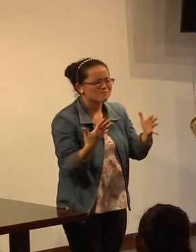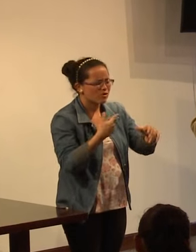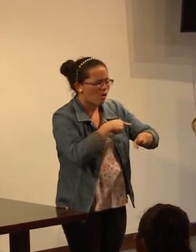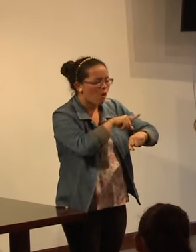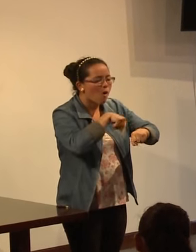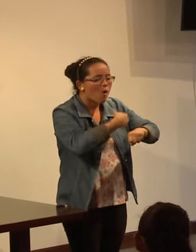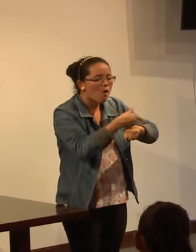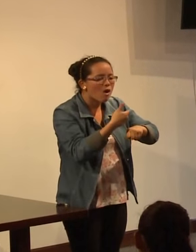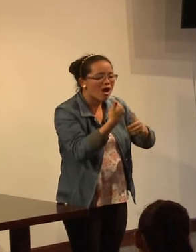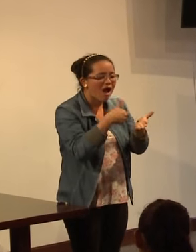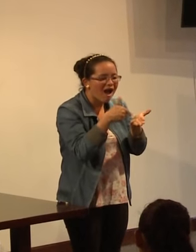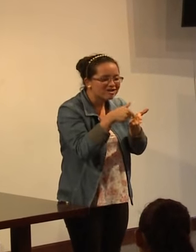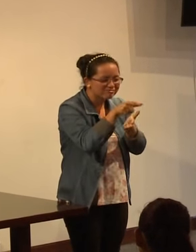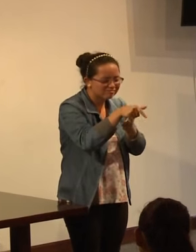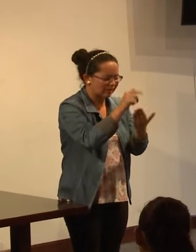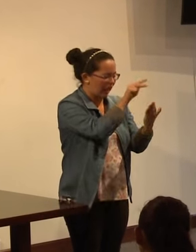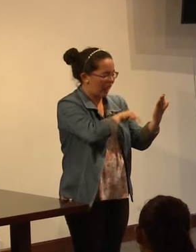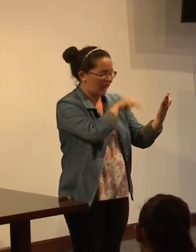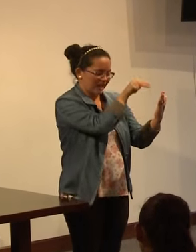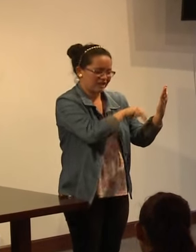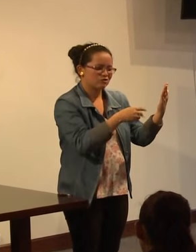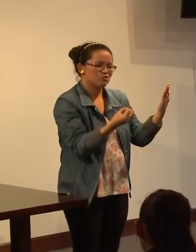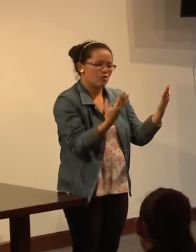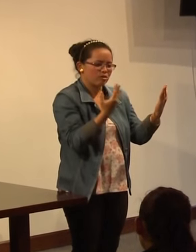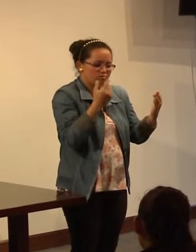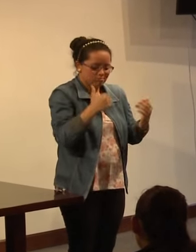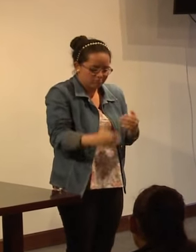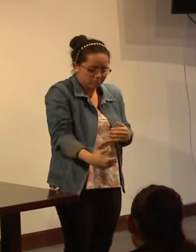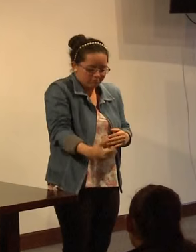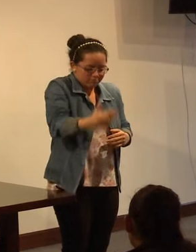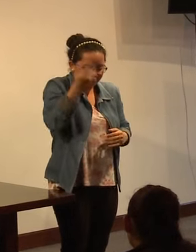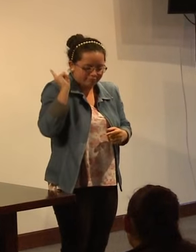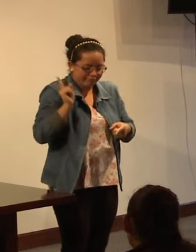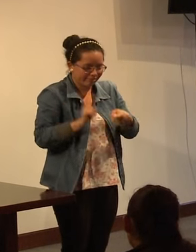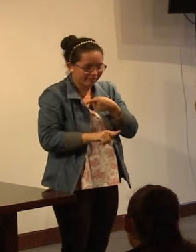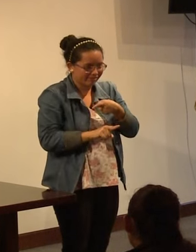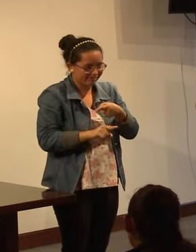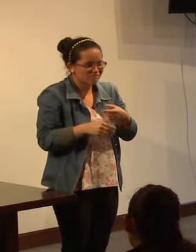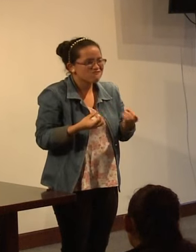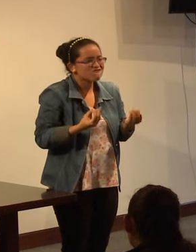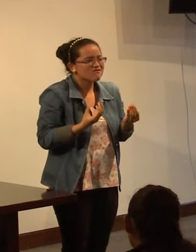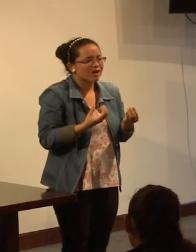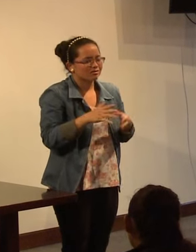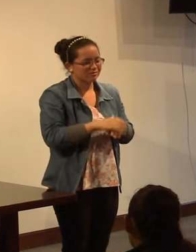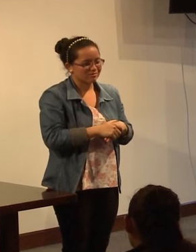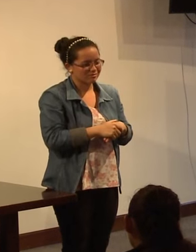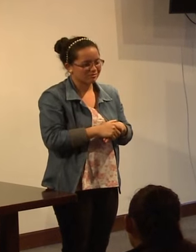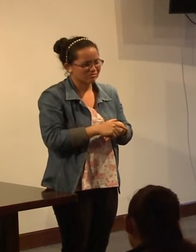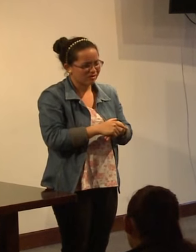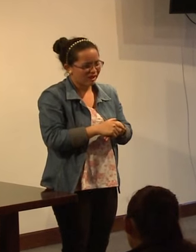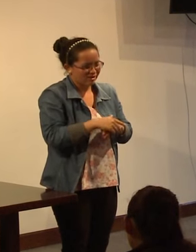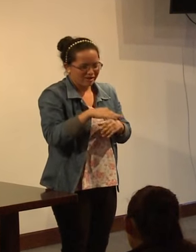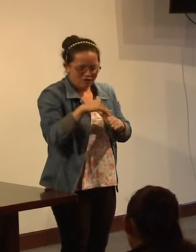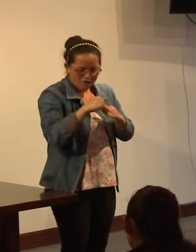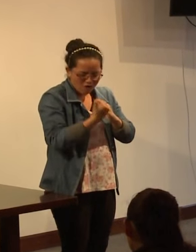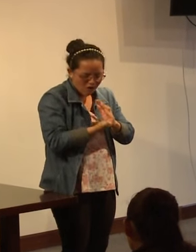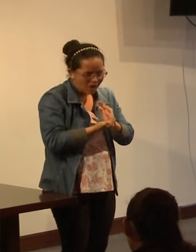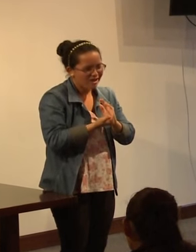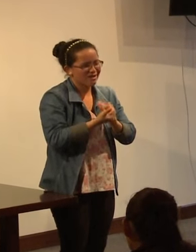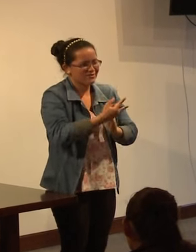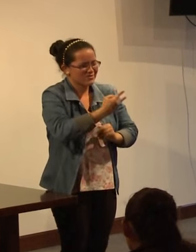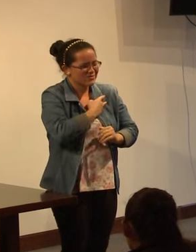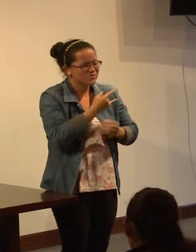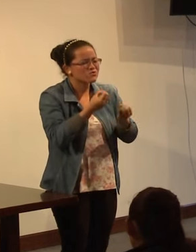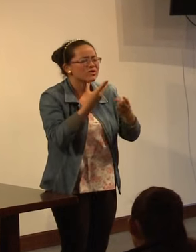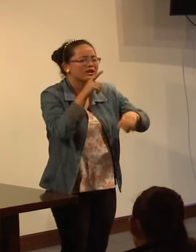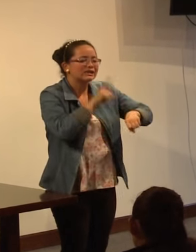ahí por encima. ¿Cuánto podrá ser eso? Digamos, bueno, no lo pongamos en horas. ¿Cuánto tiempo de sus estudios se han gastado leyendo? ¿Cuánto